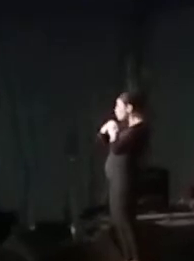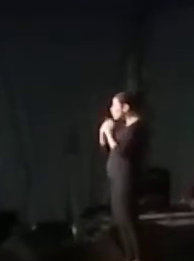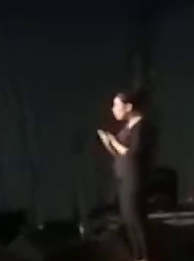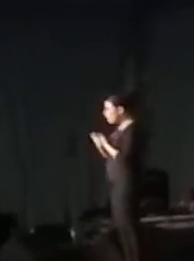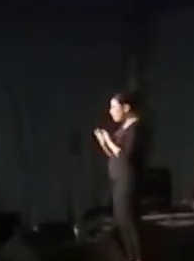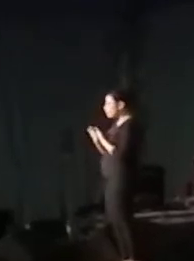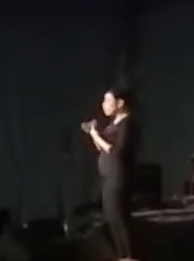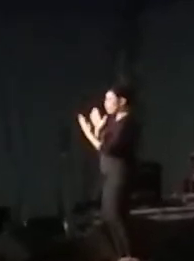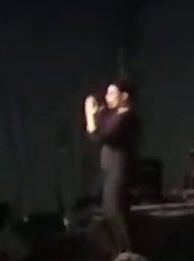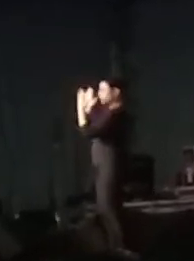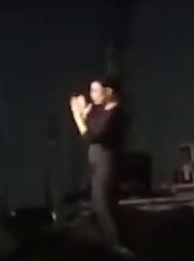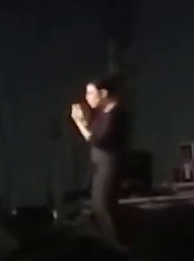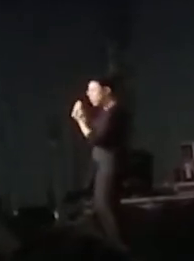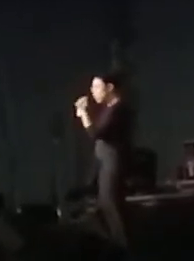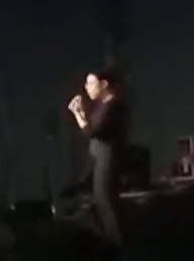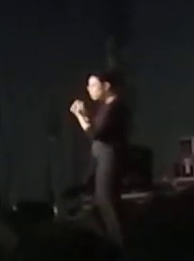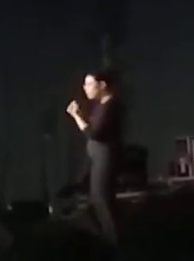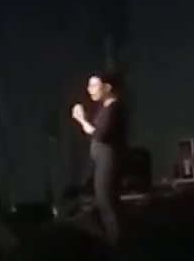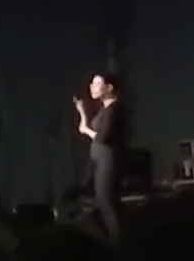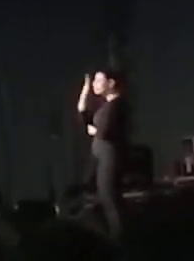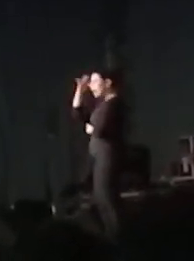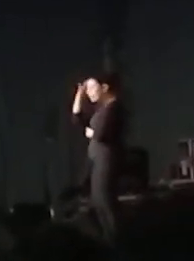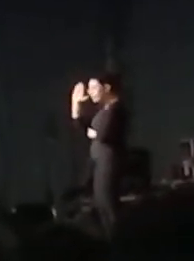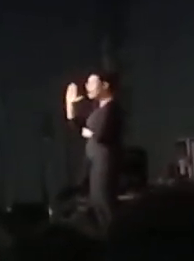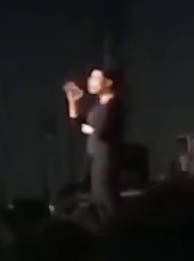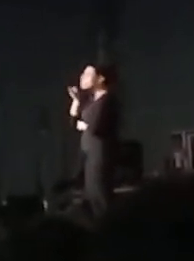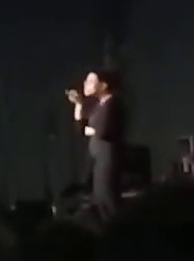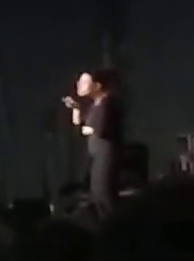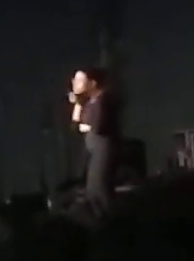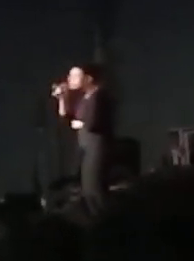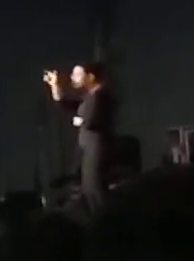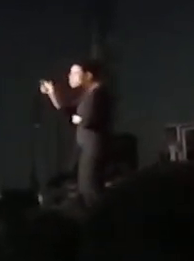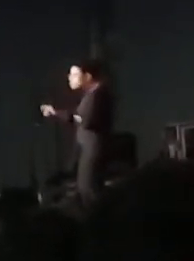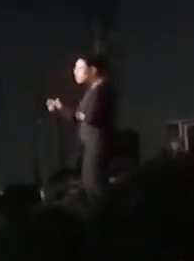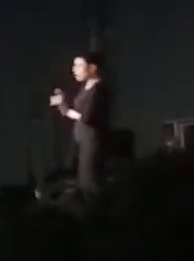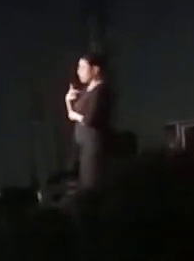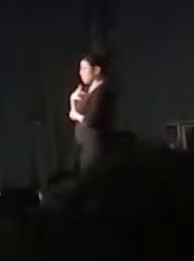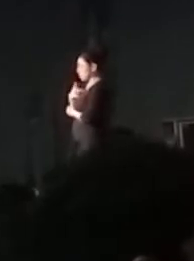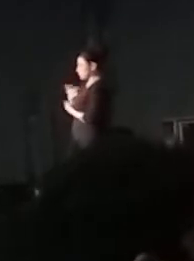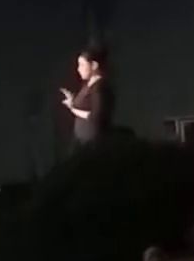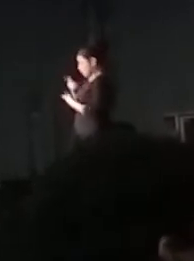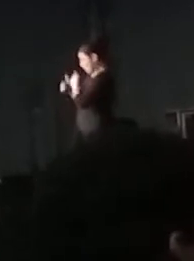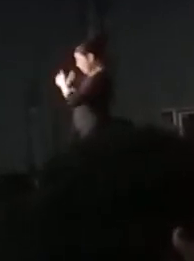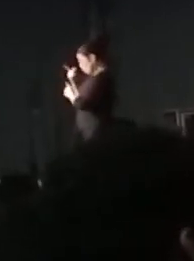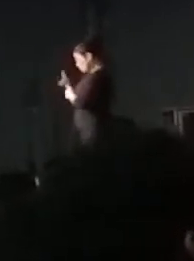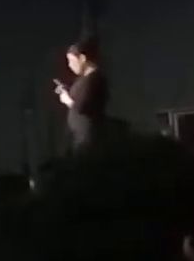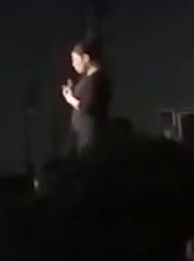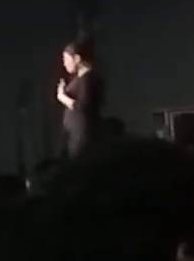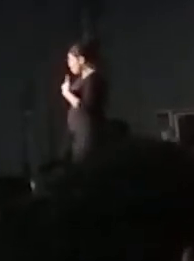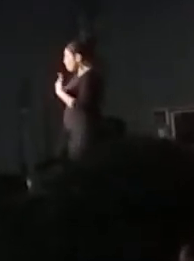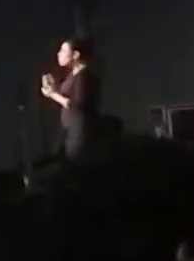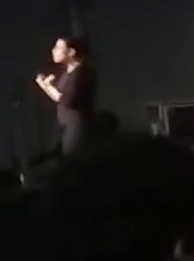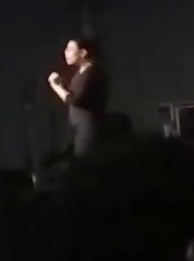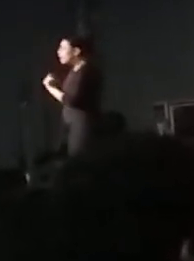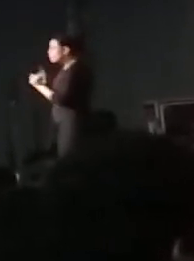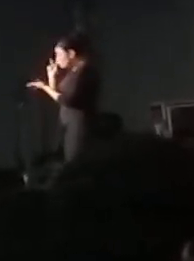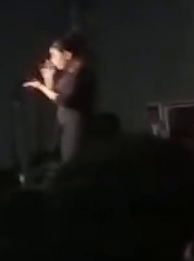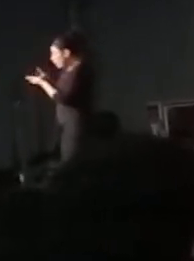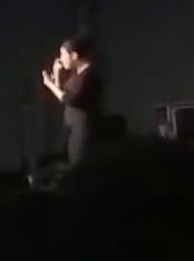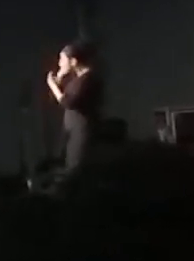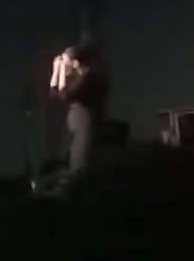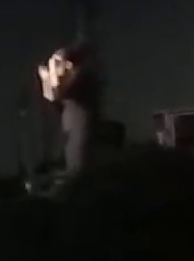a frente com eles, para ouvi-los, porque uma coisa que impressiona muito nos seus trabalhos é que você, de fato, se